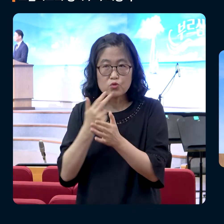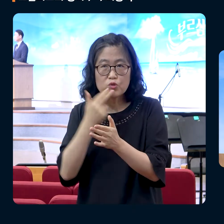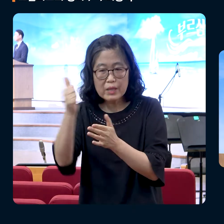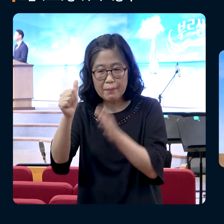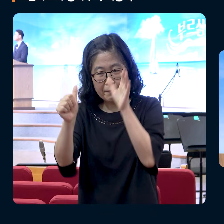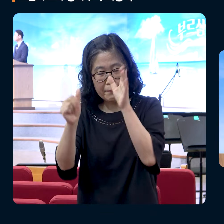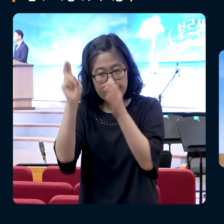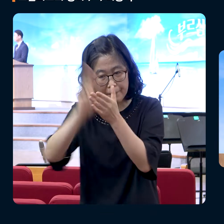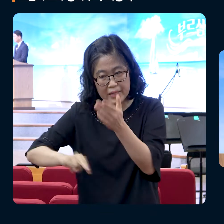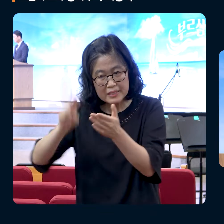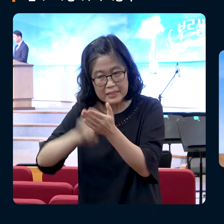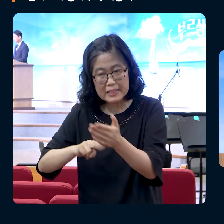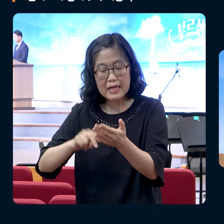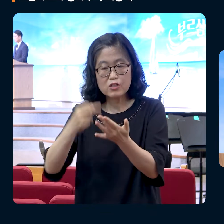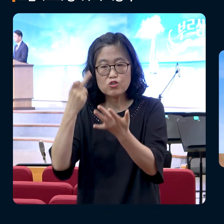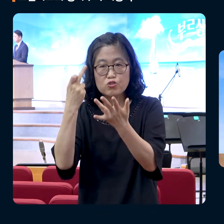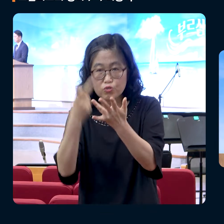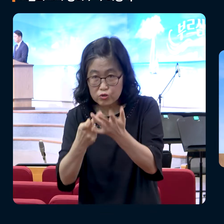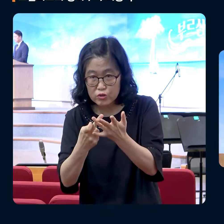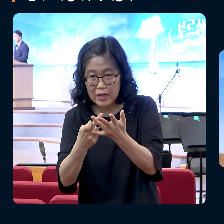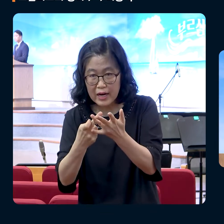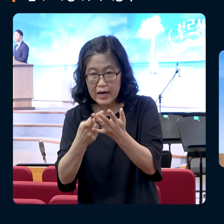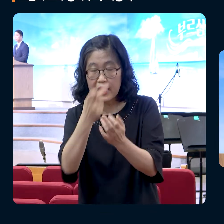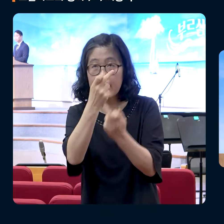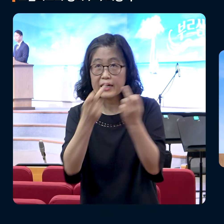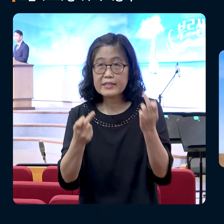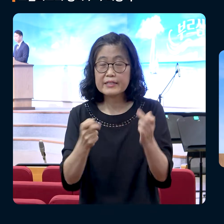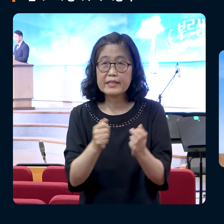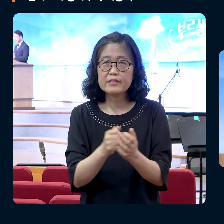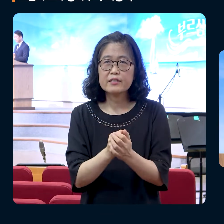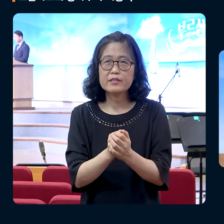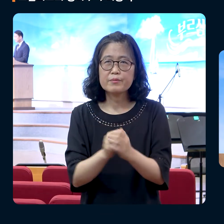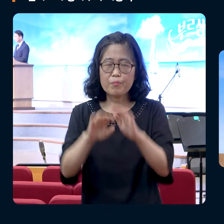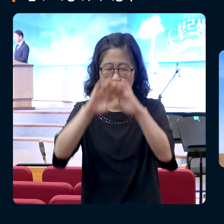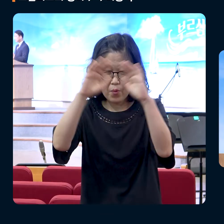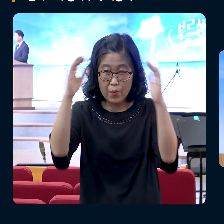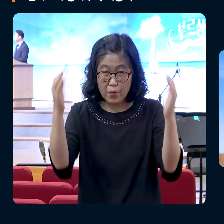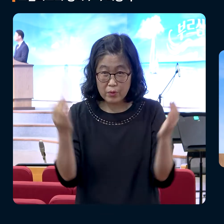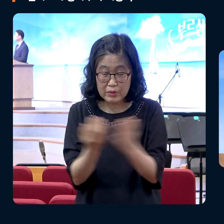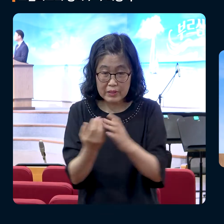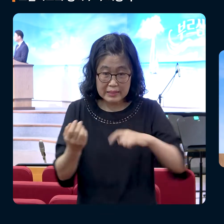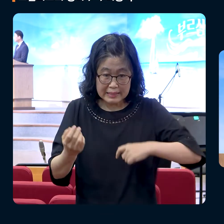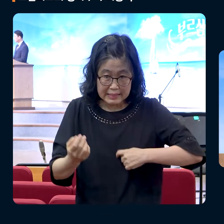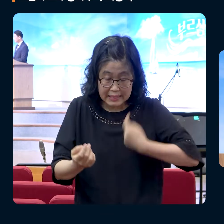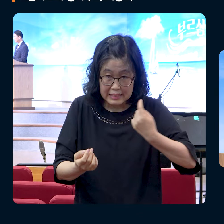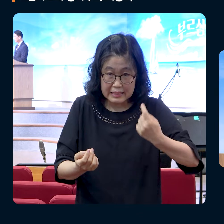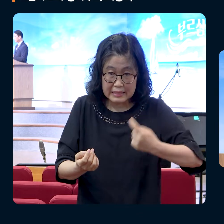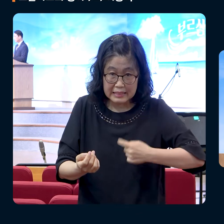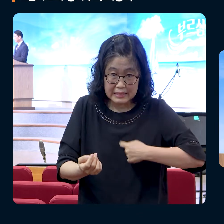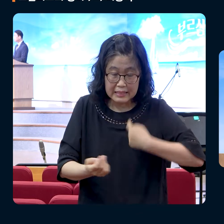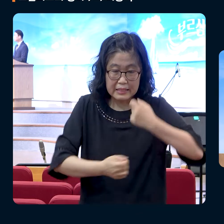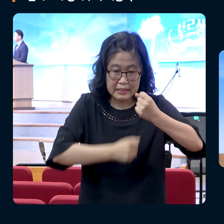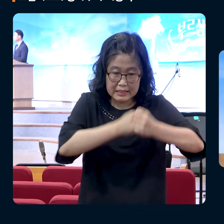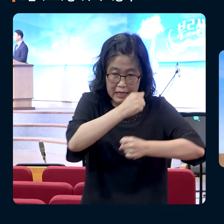유다와 그렇게 결정했던 형제들, 이들은 모두 자신들의 자유로운 선택과 결정에